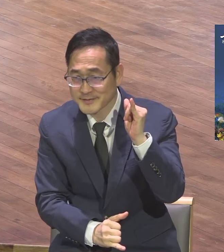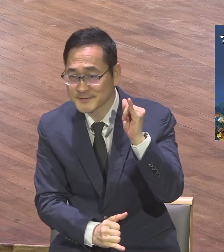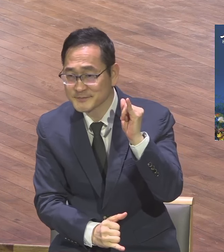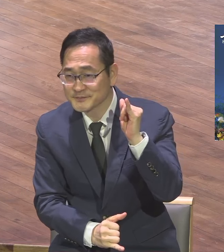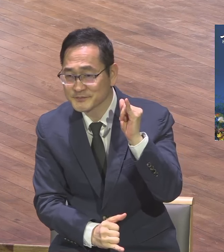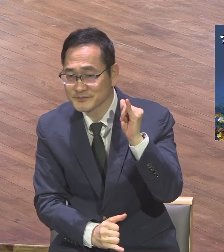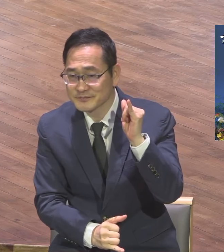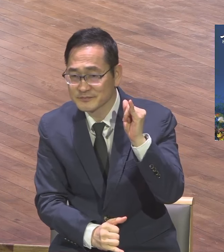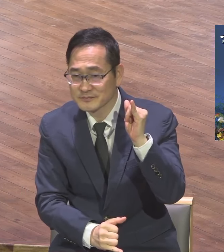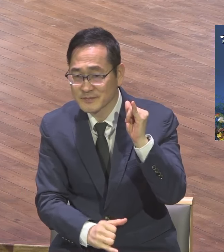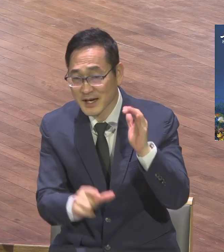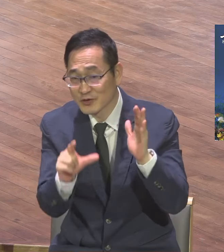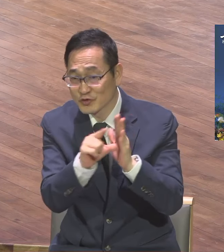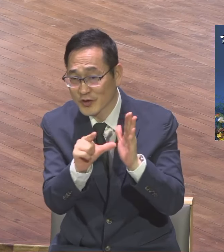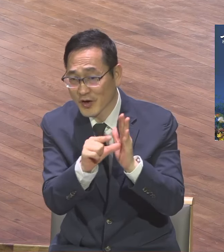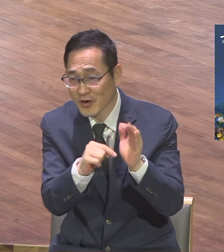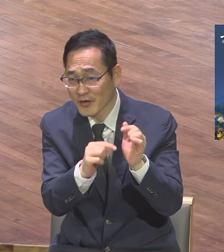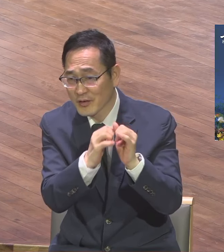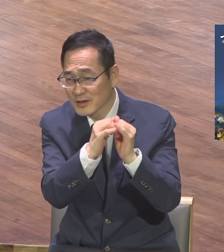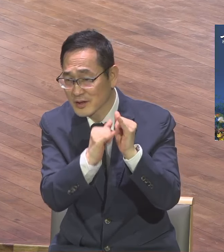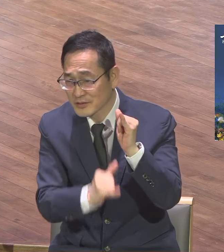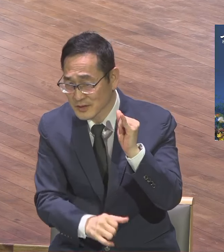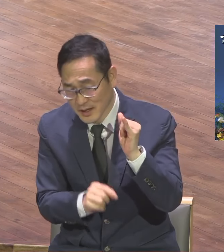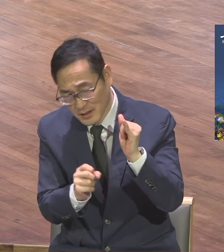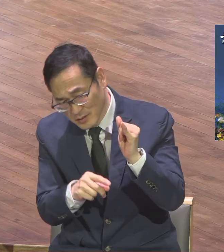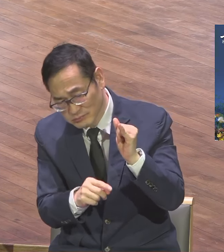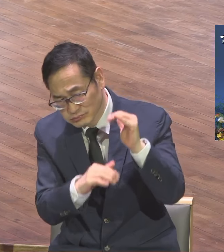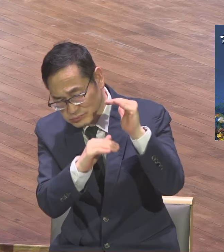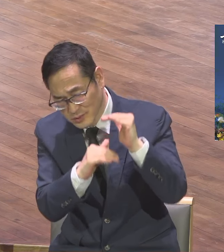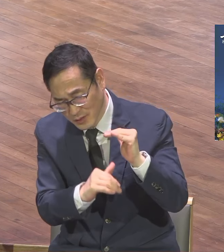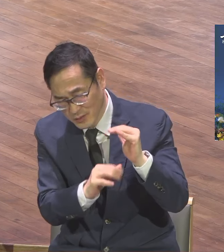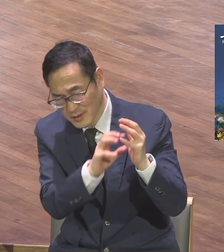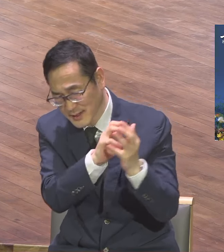전부 강의 설교를 첫날부터 지금까지